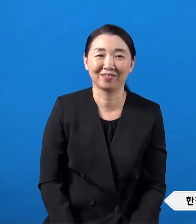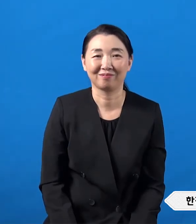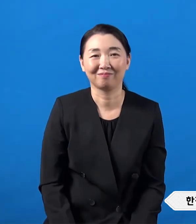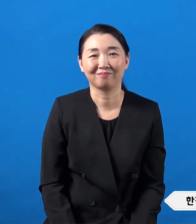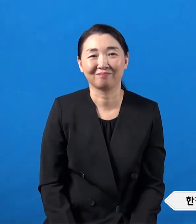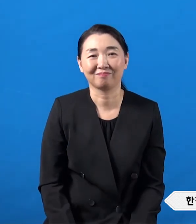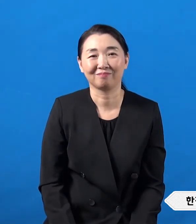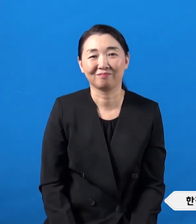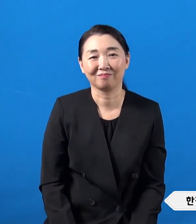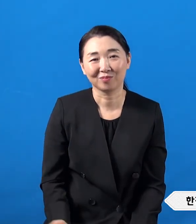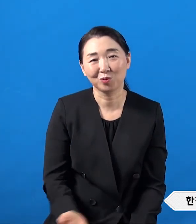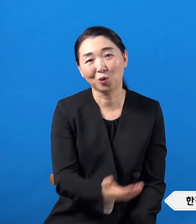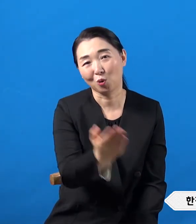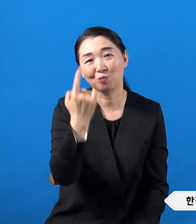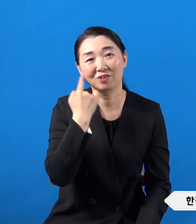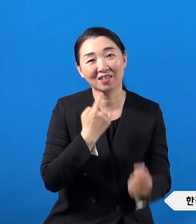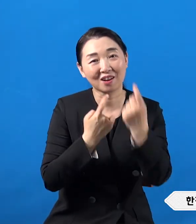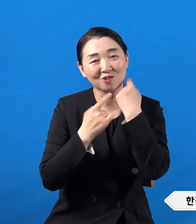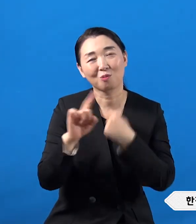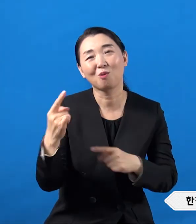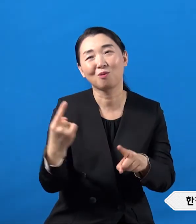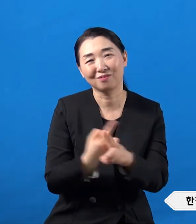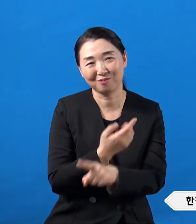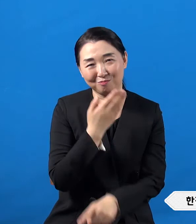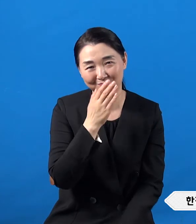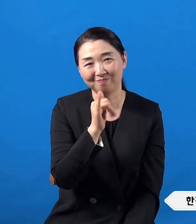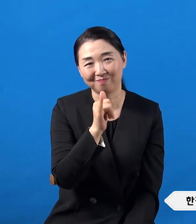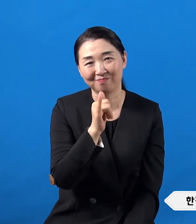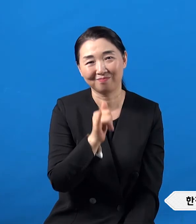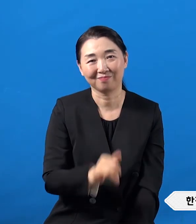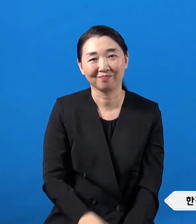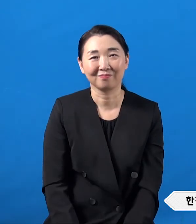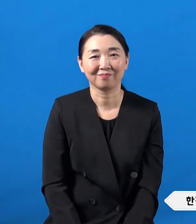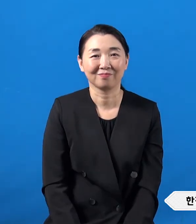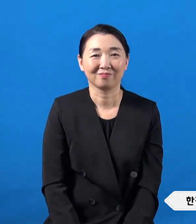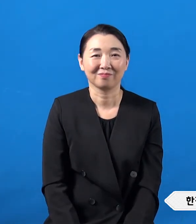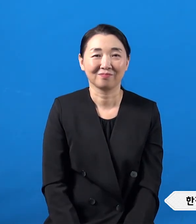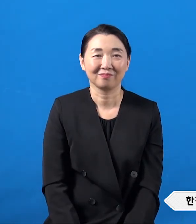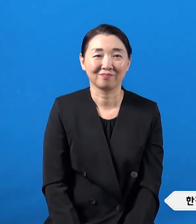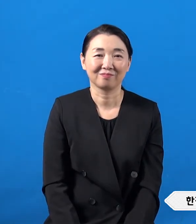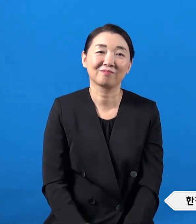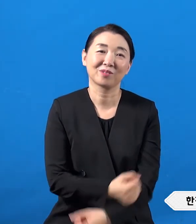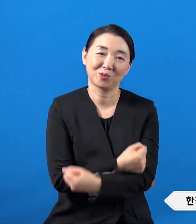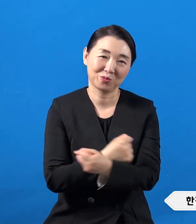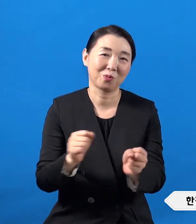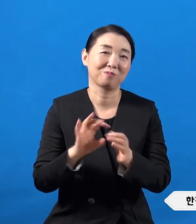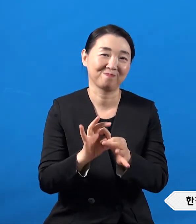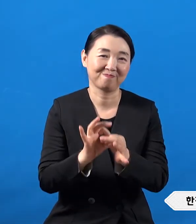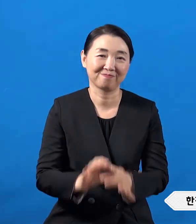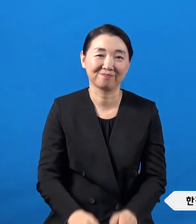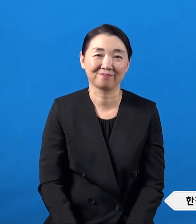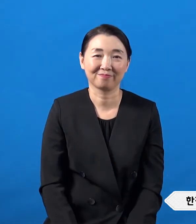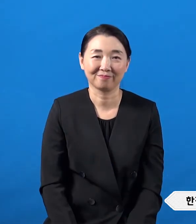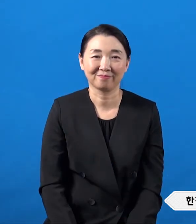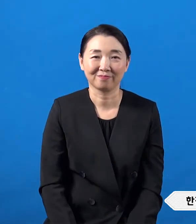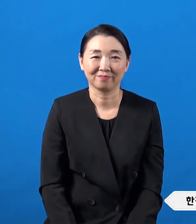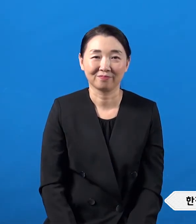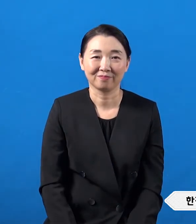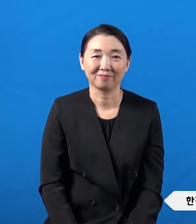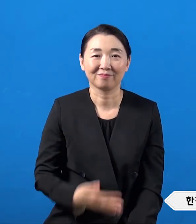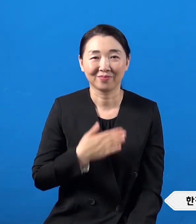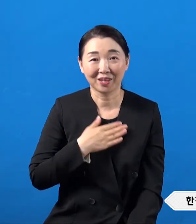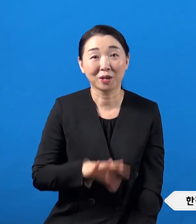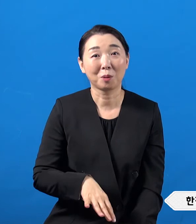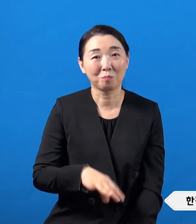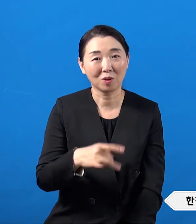여러분, 어떤 상처라도 치유될 수가 있습니다. 용서를 통했습니다.